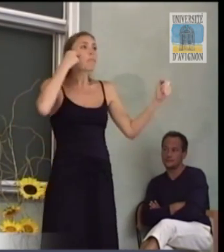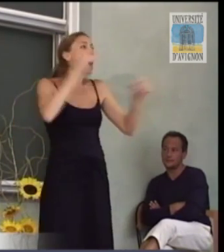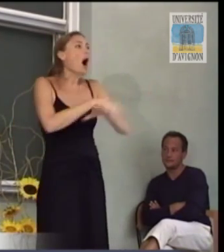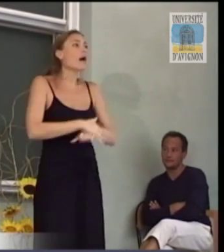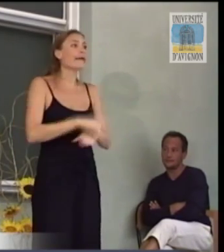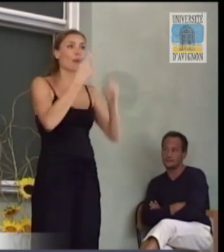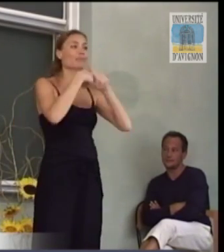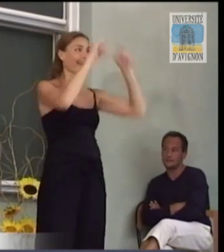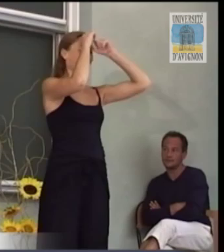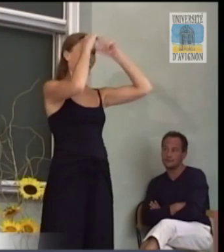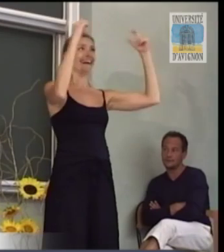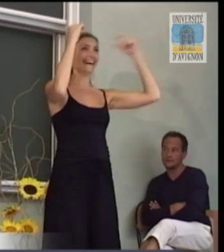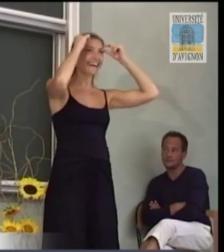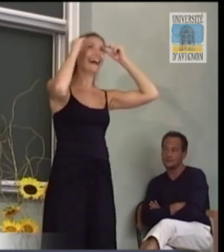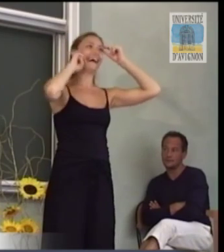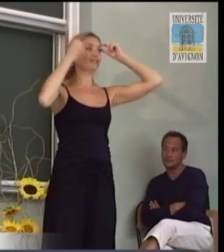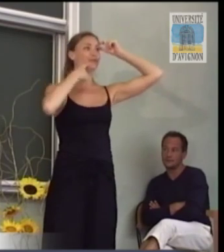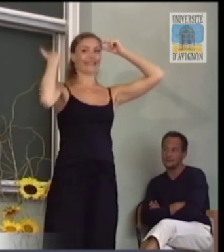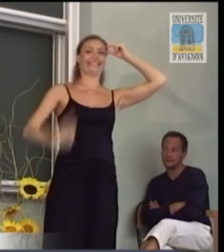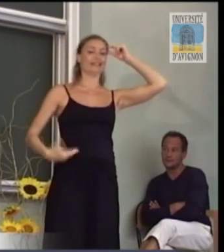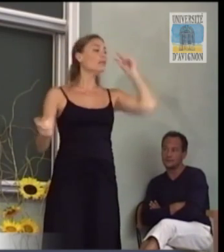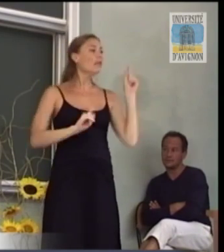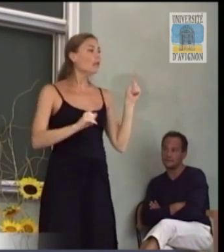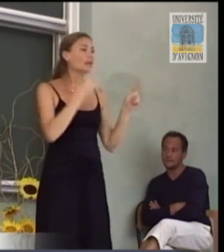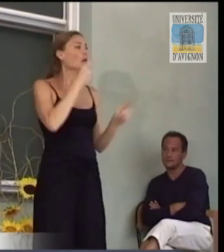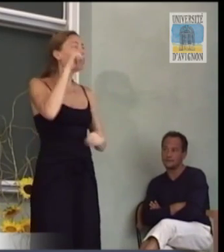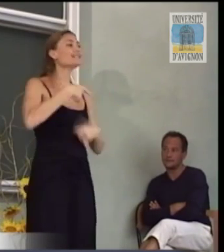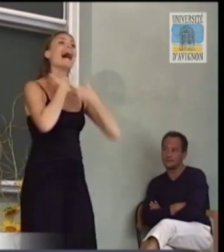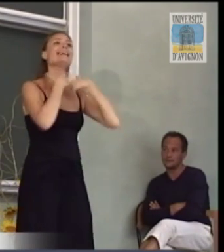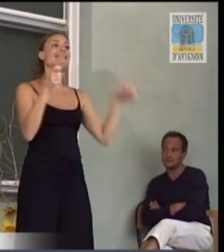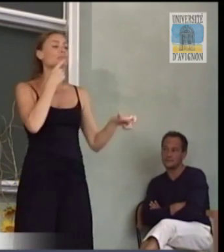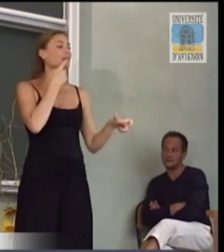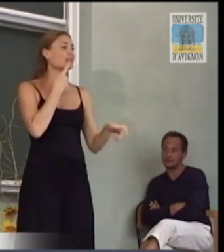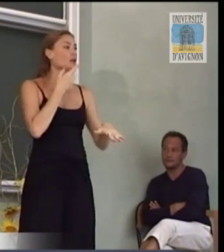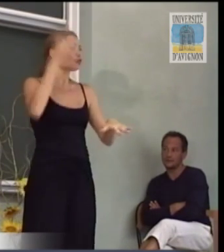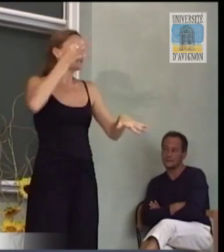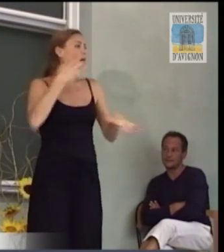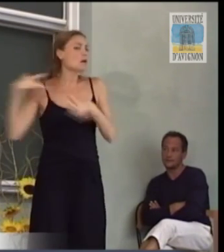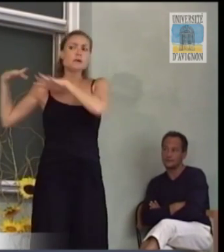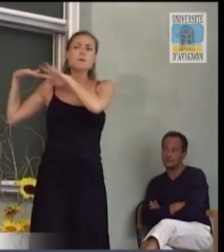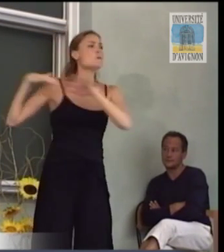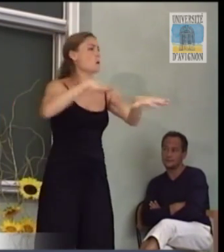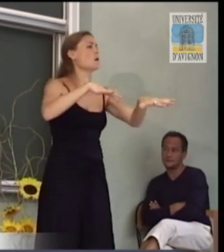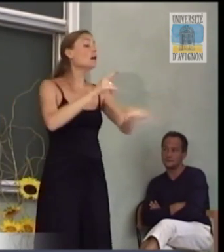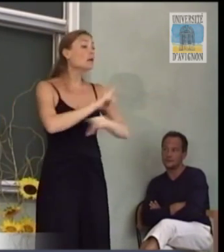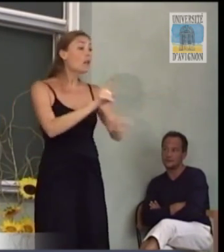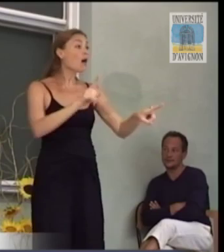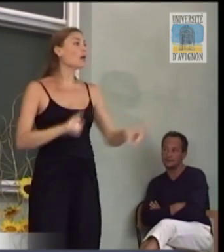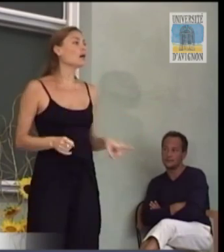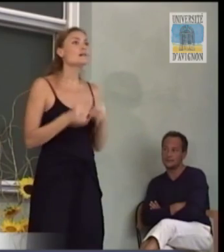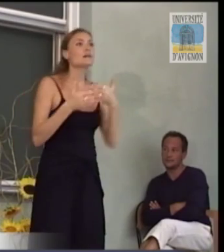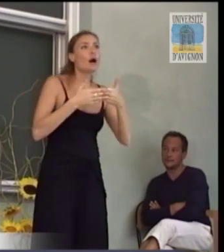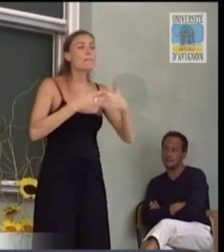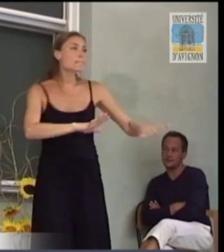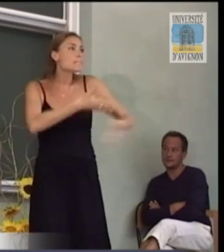pas très grave. C'est pas parce qu'on a décidé de rendre accessible qu'ils vont se ruer. D'accord? Faut pas imaginer qu'ils sont là, aux